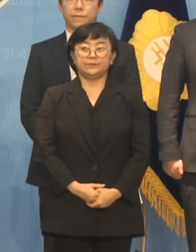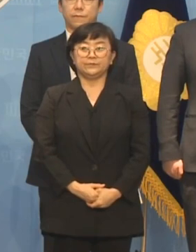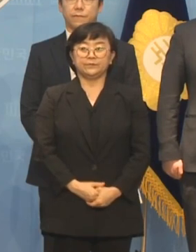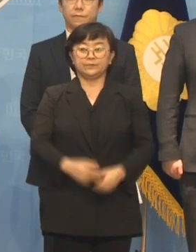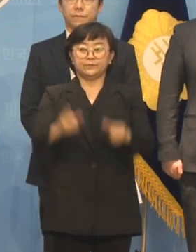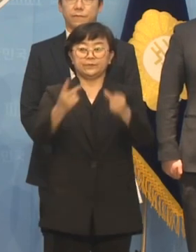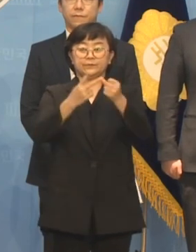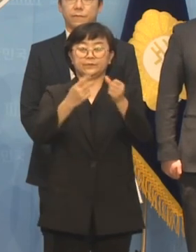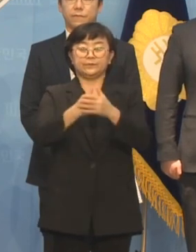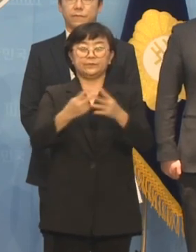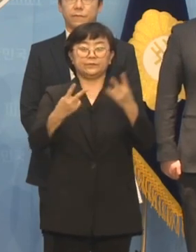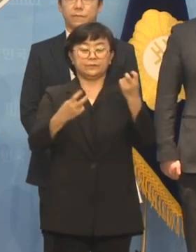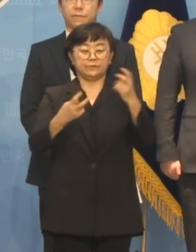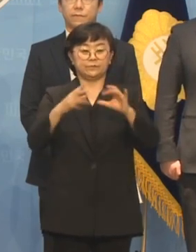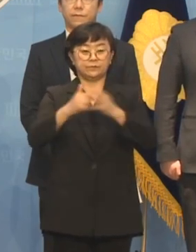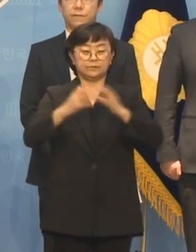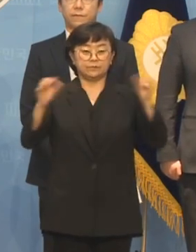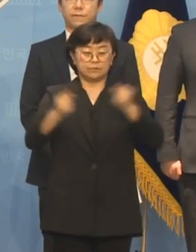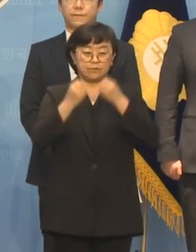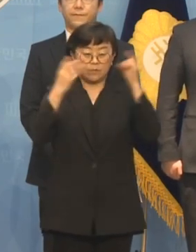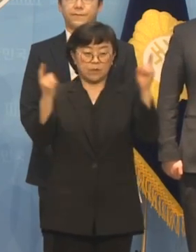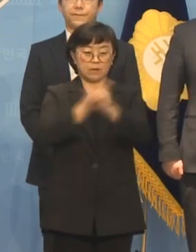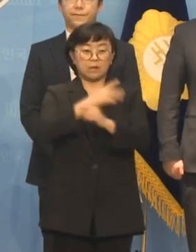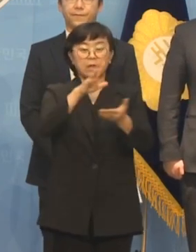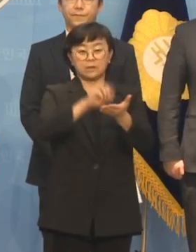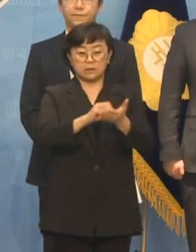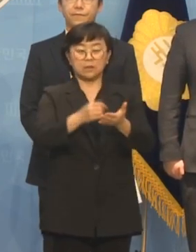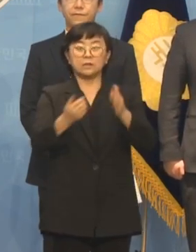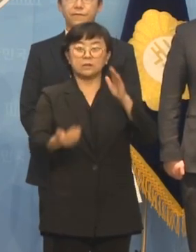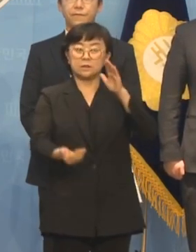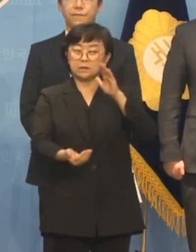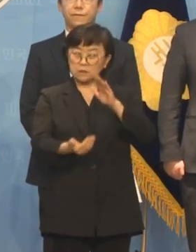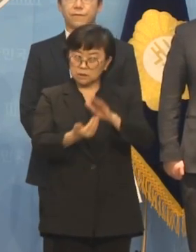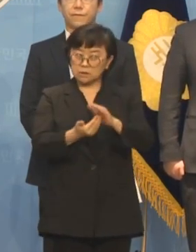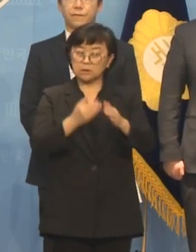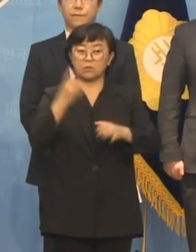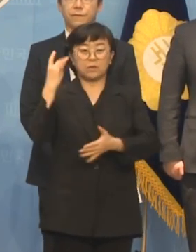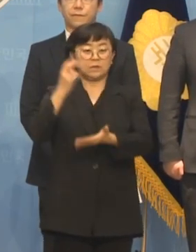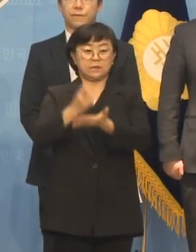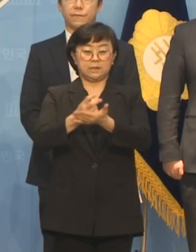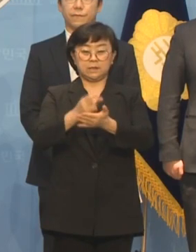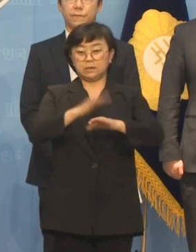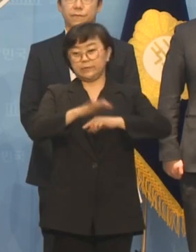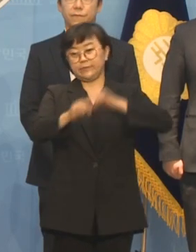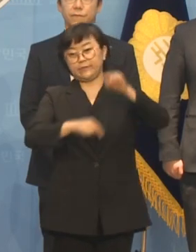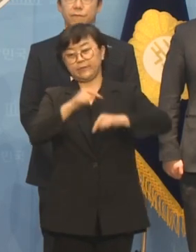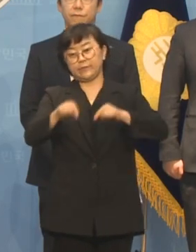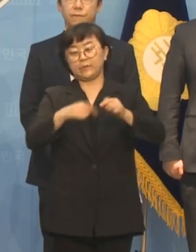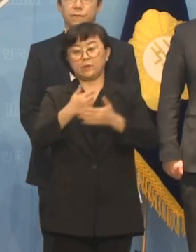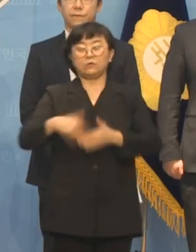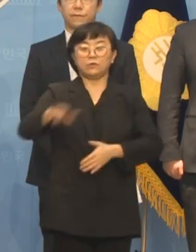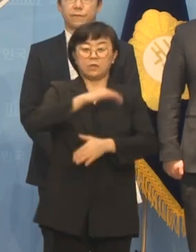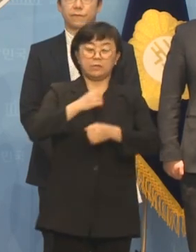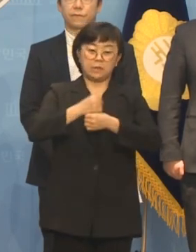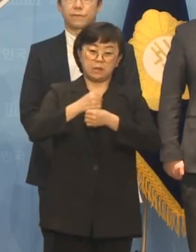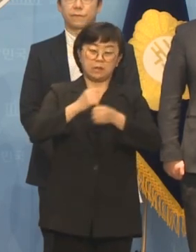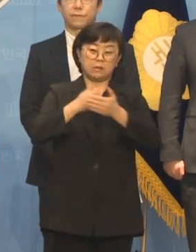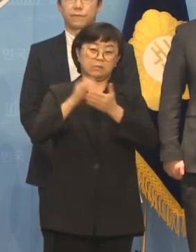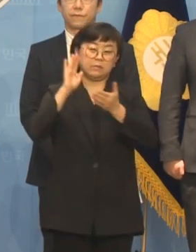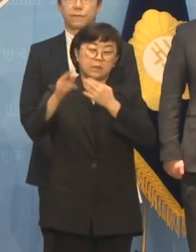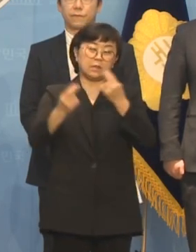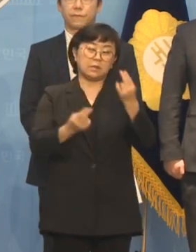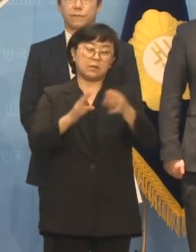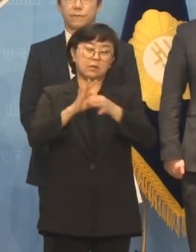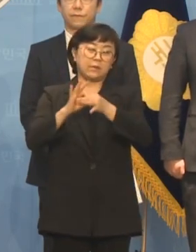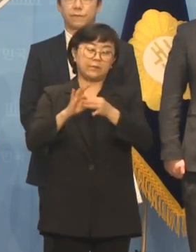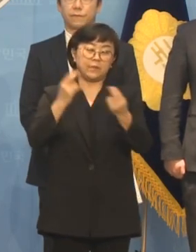둘째, 22대 국회 개혁과제 실현의 원칙을 실현합시다. 민주진보진영이 만들어갈 비례연합정당이